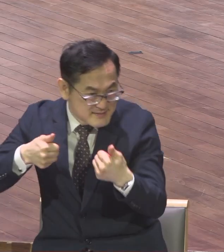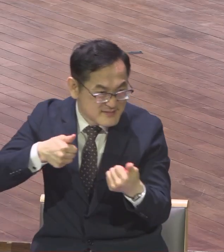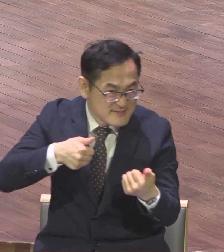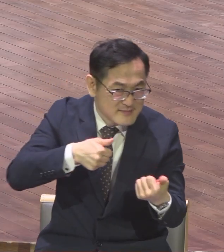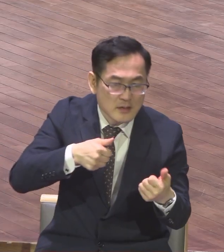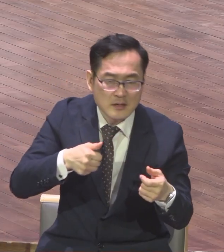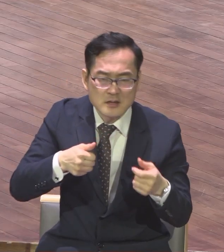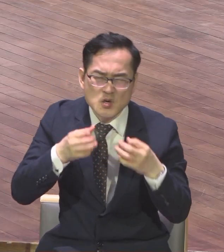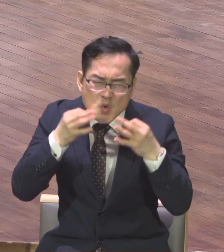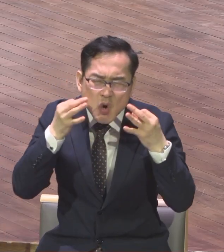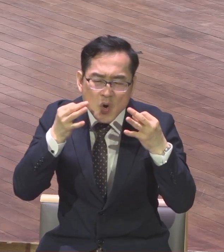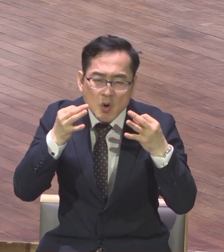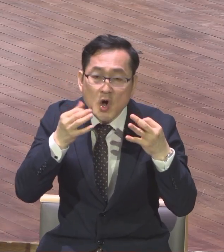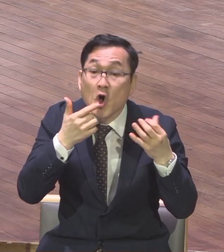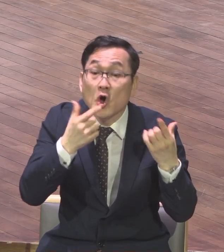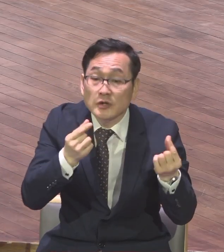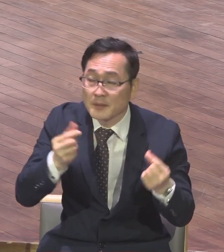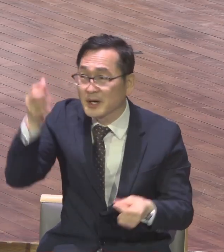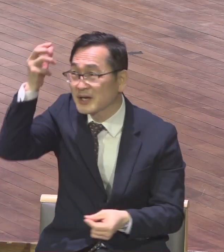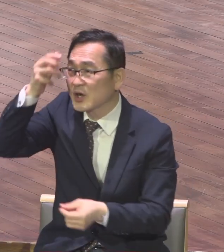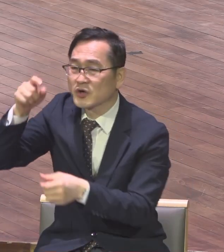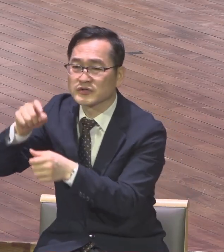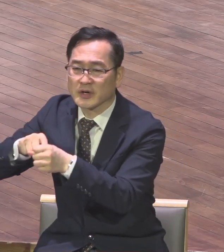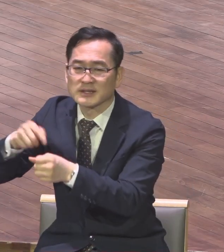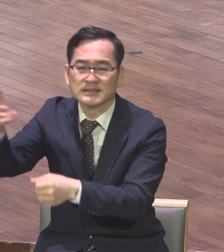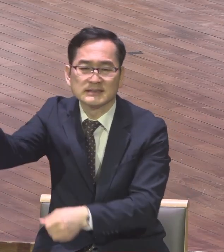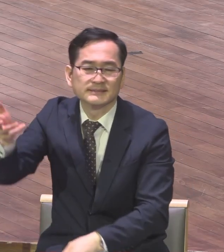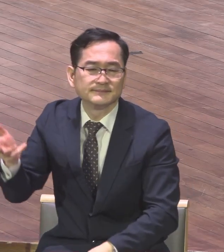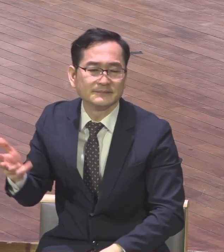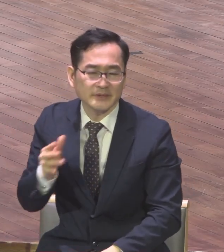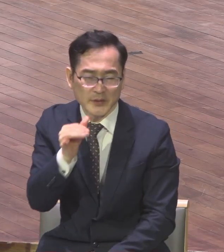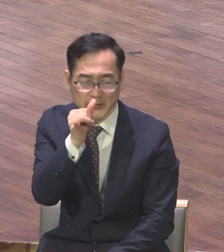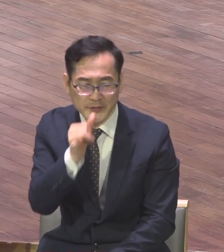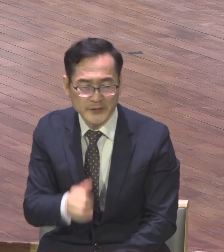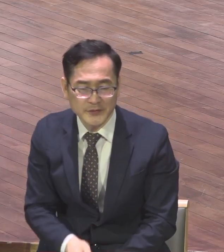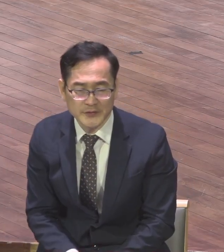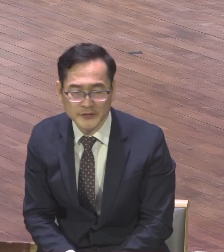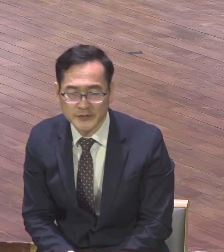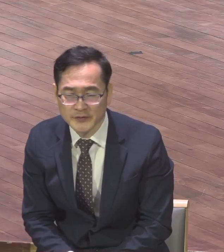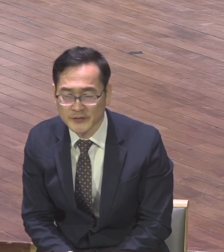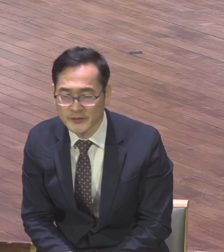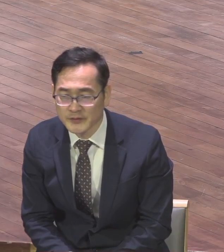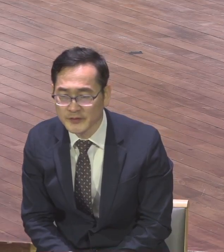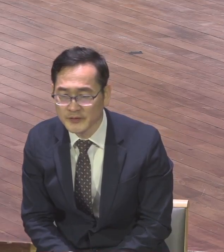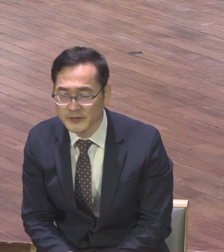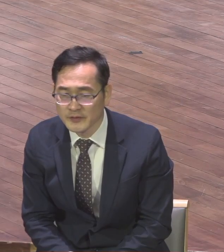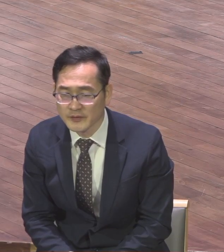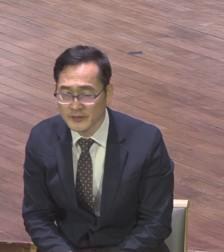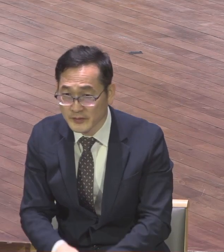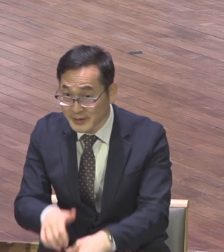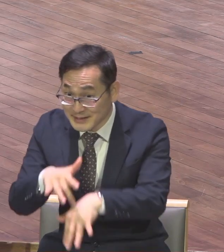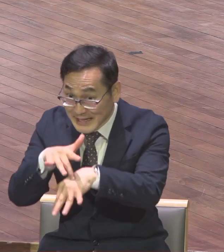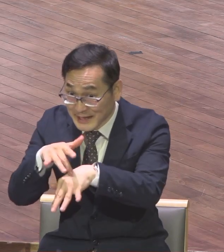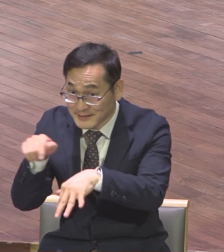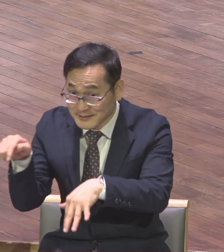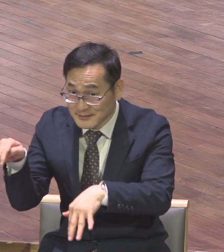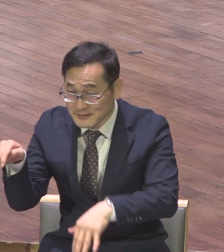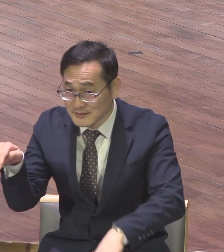영적 세계에서도 마찬가지. 사단은